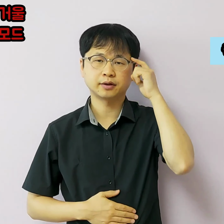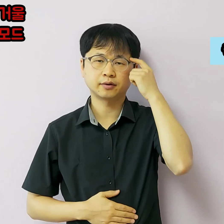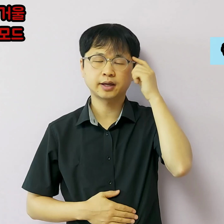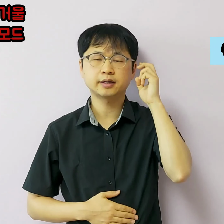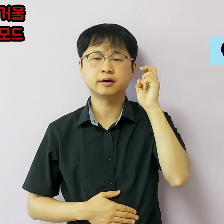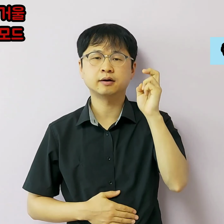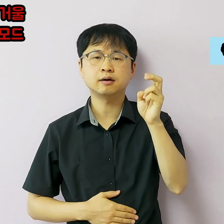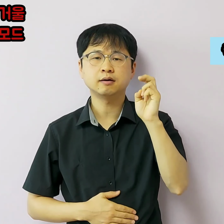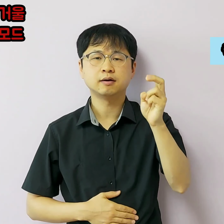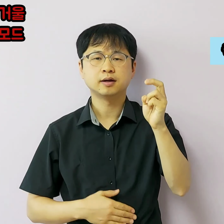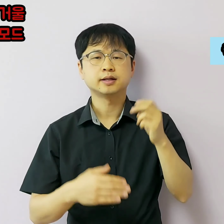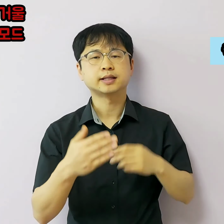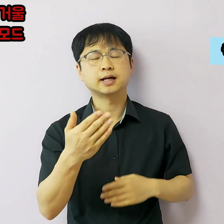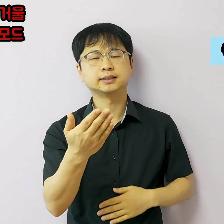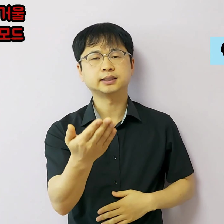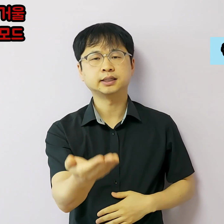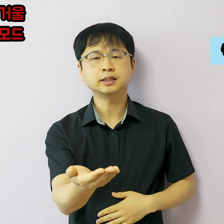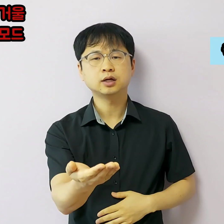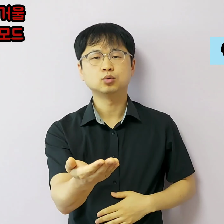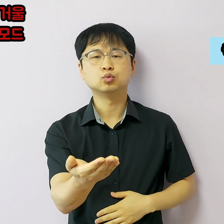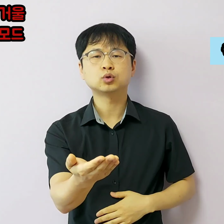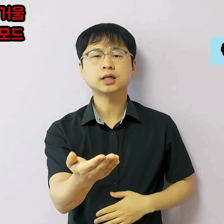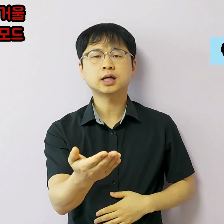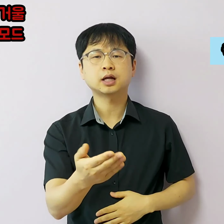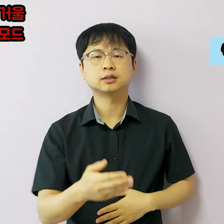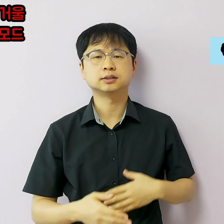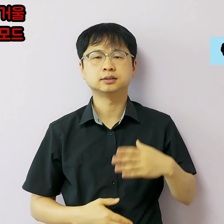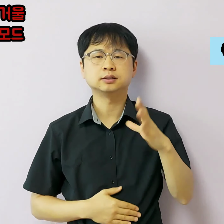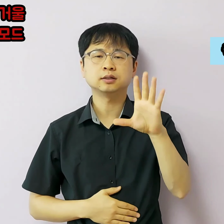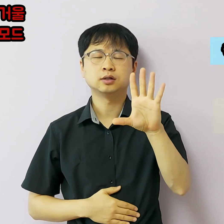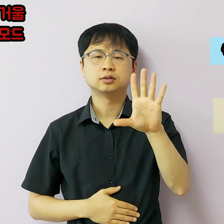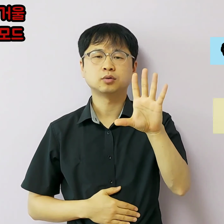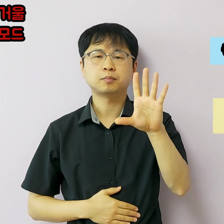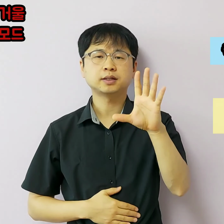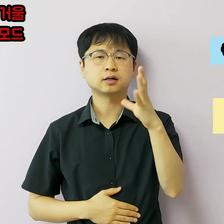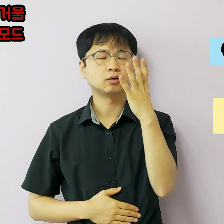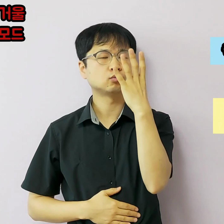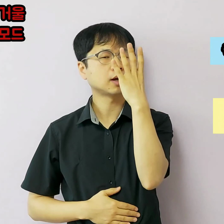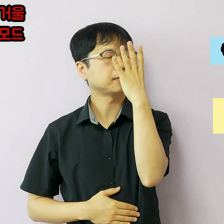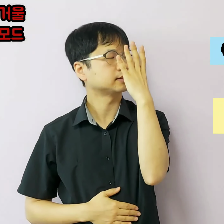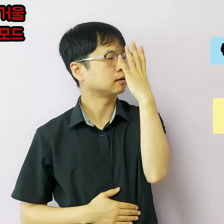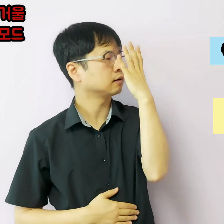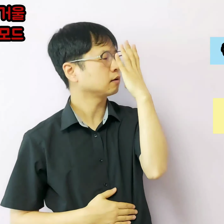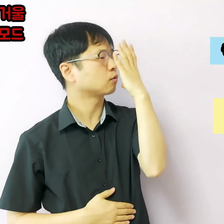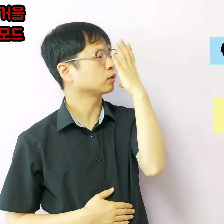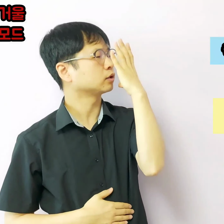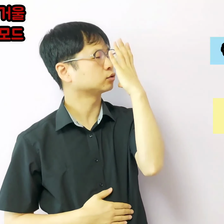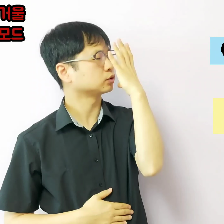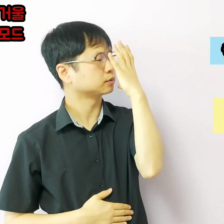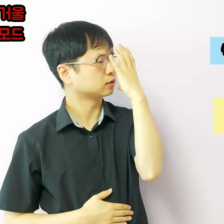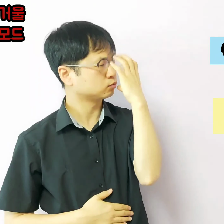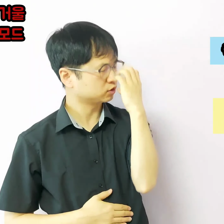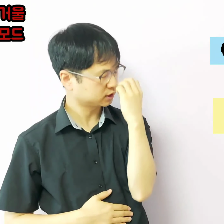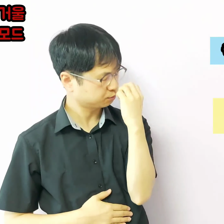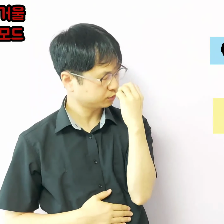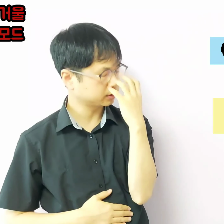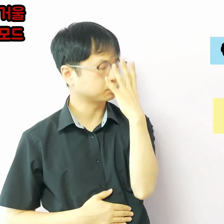배웠네요. 행여 당신 우울하다라는 것은 손바닥을 얼굴 앞에서 고개를 숙이면서 얼굴을 찌푸리는